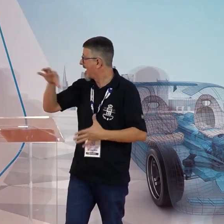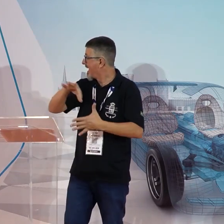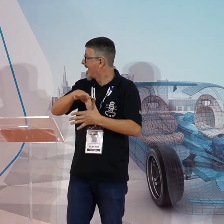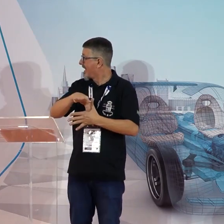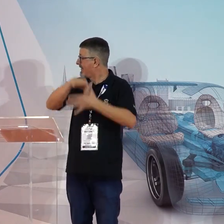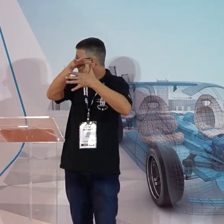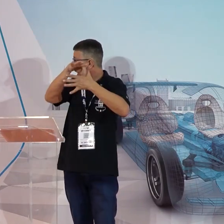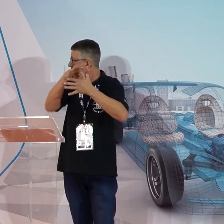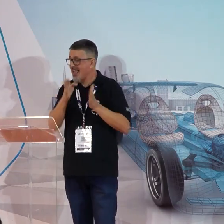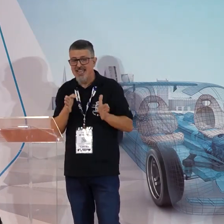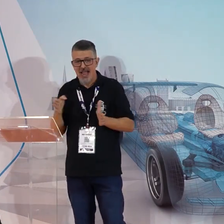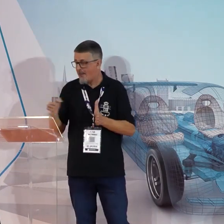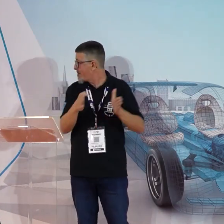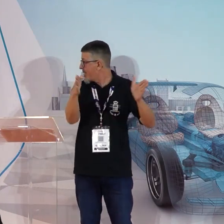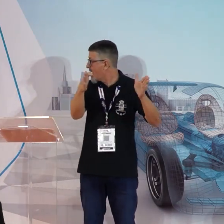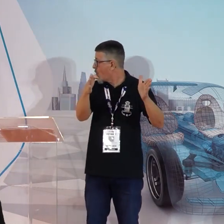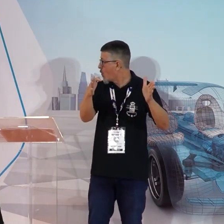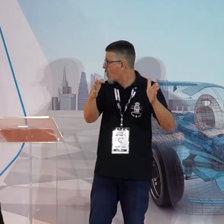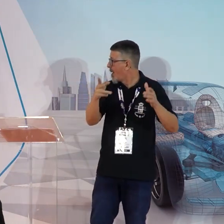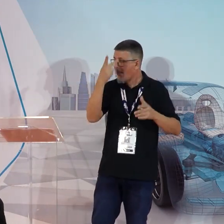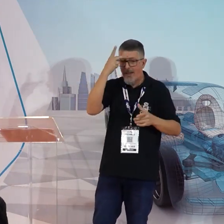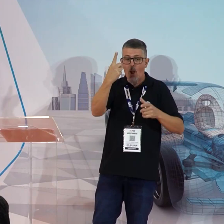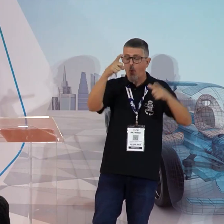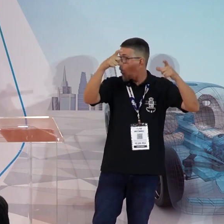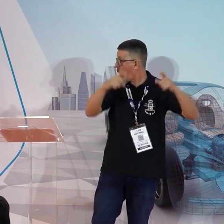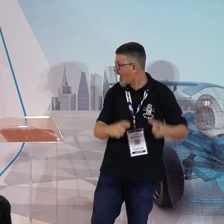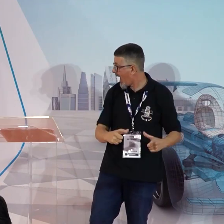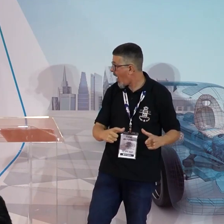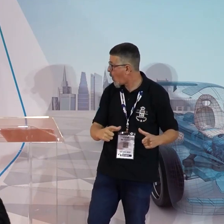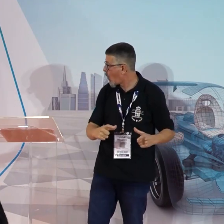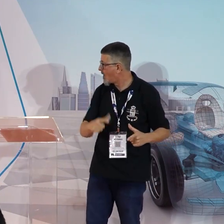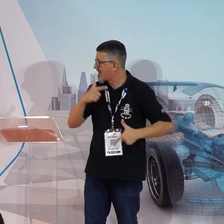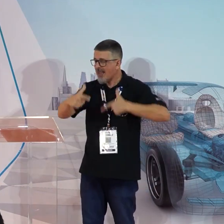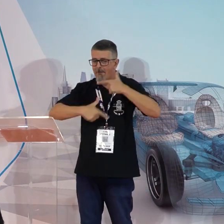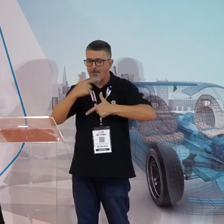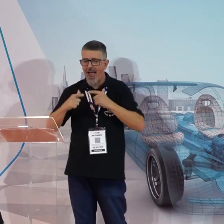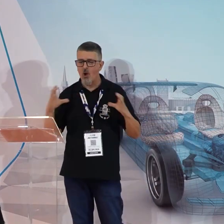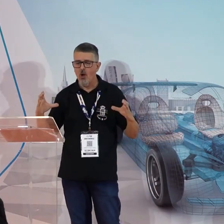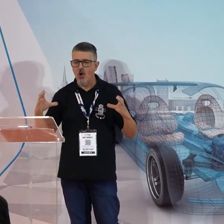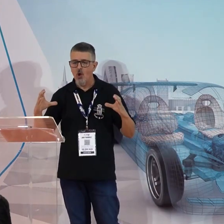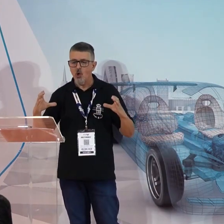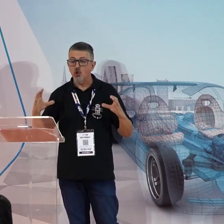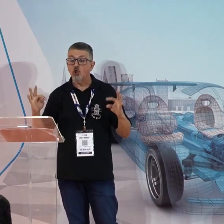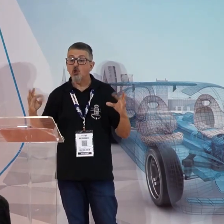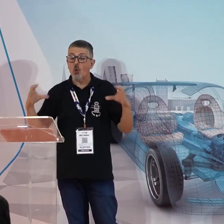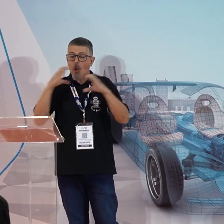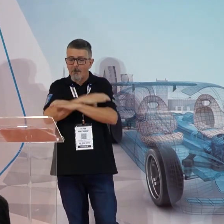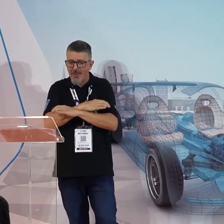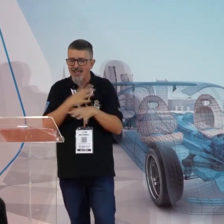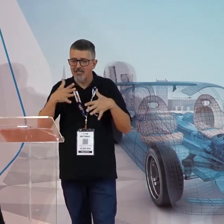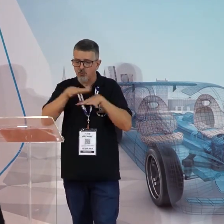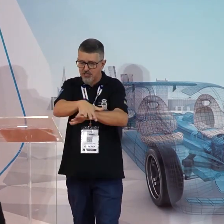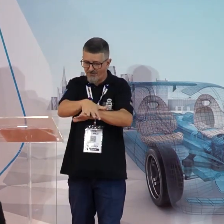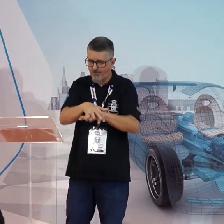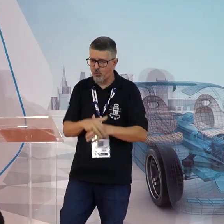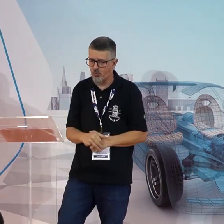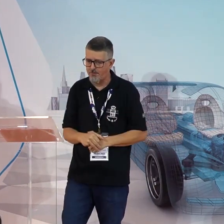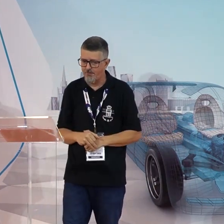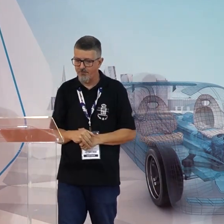Olha só essa frase, então, liderem um caminho ou um local de trabalho totalmente inclusivo.